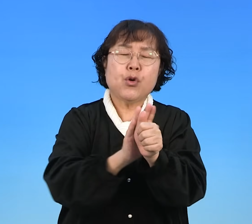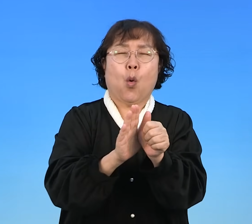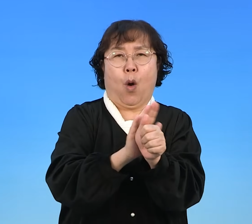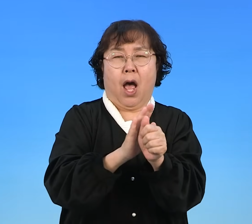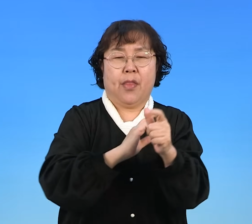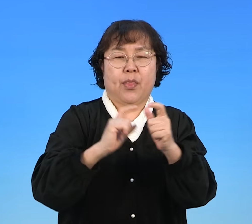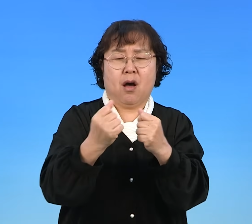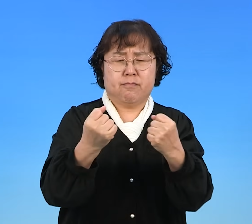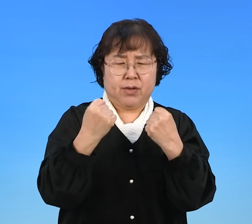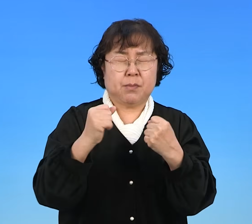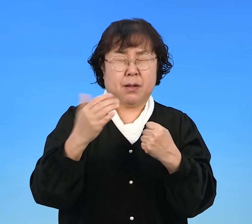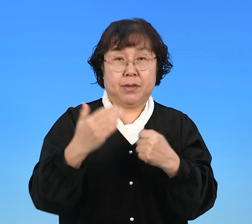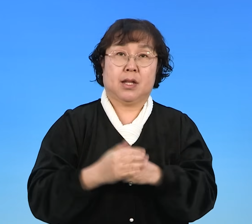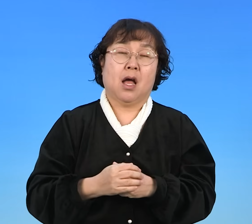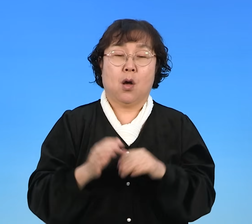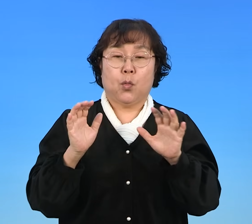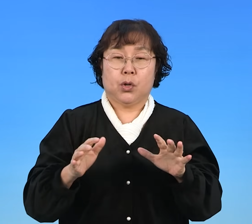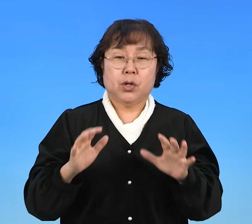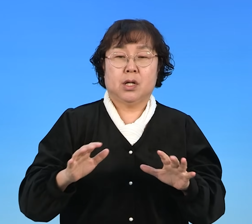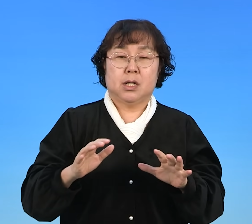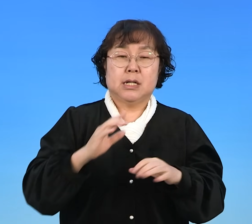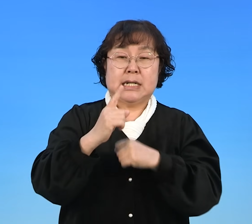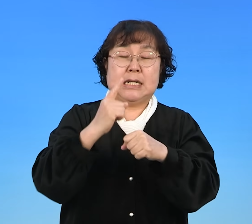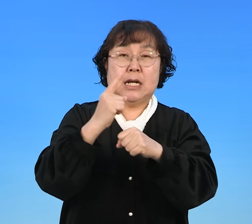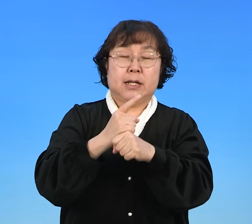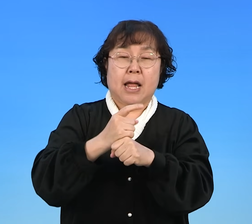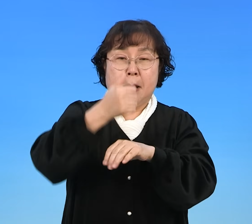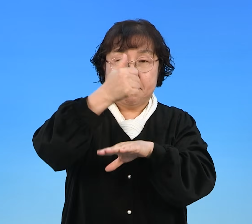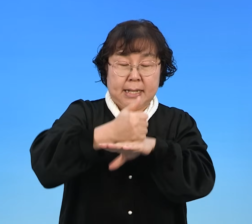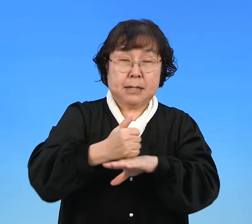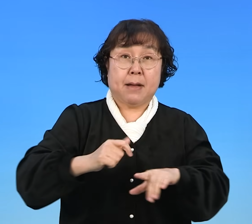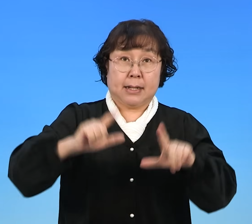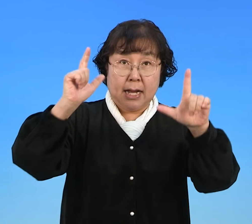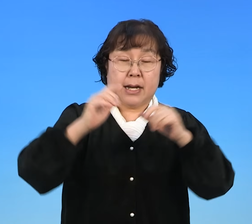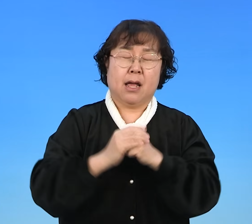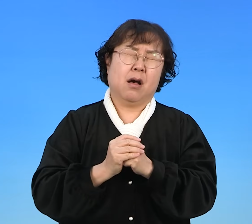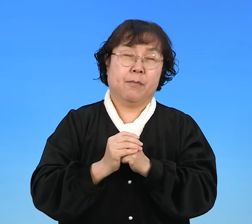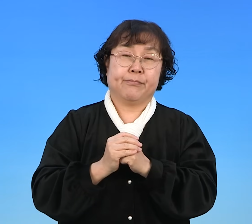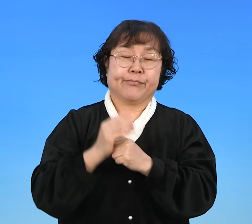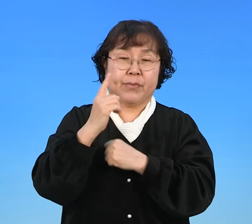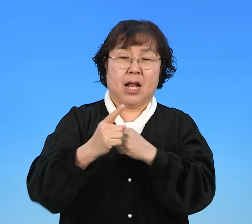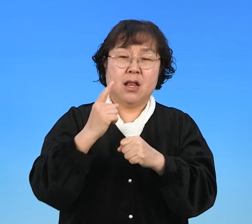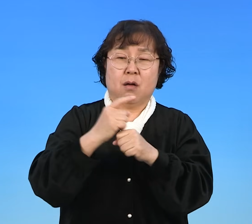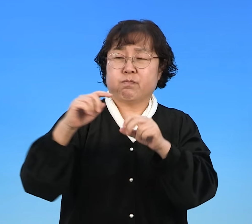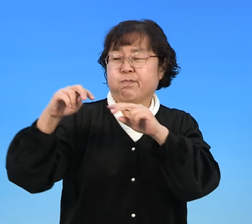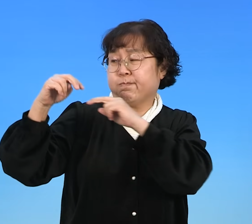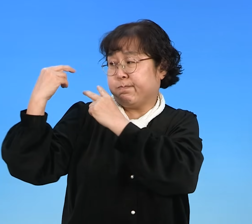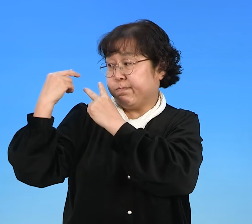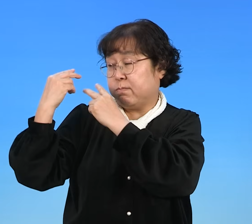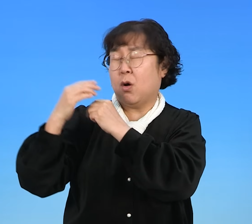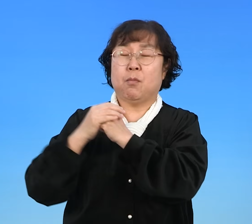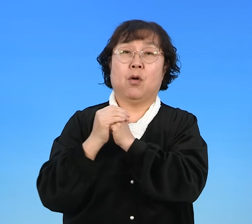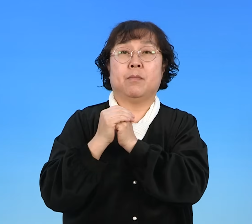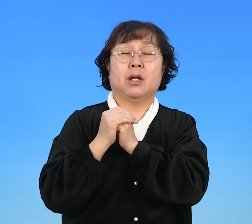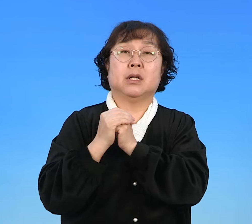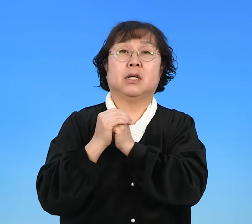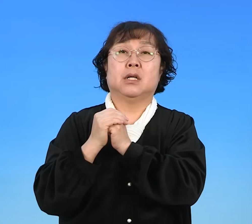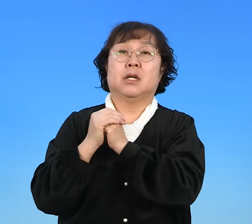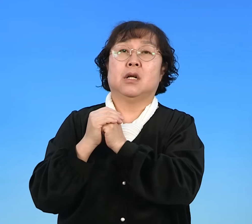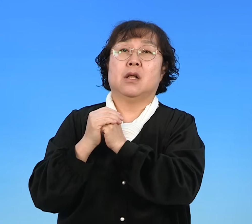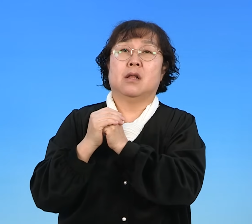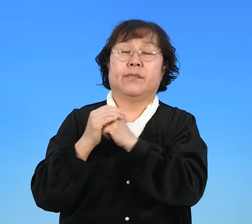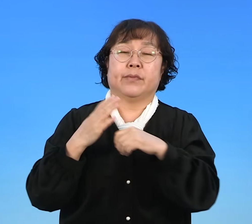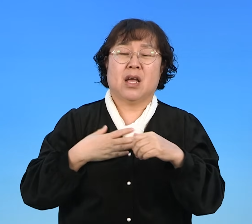오늘은 이제 한 해의 마지막 날입니다. 지난 한 해를 돌아보면은 모두가 그러셨을 거예요.